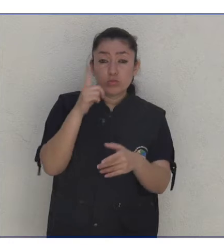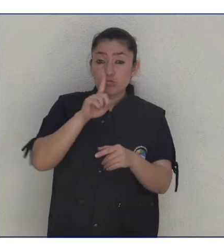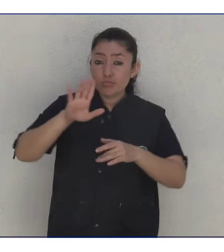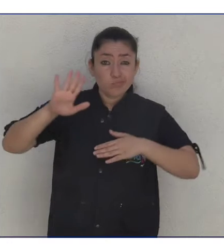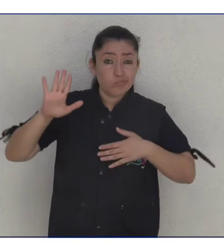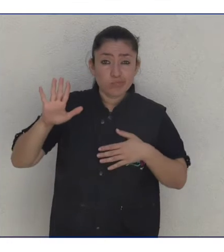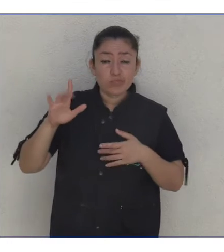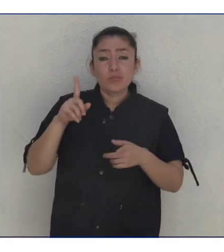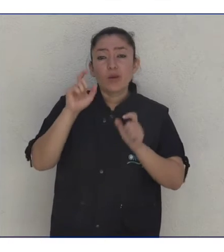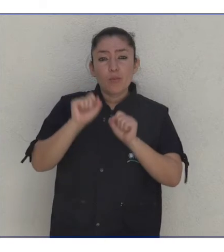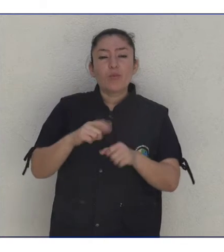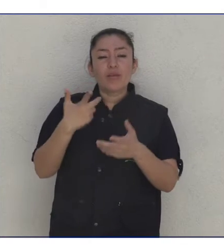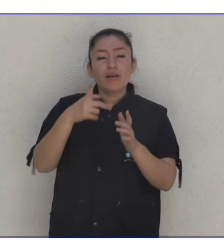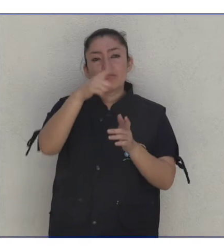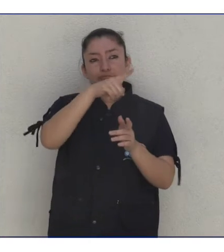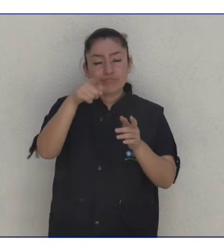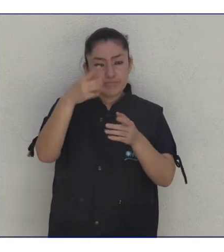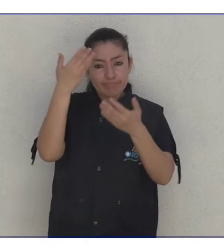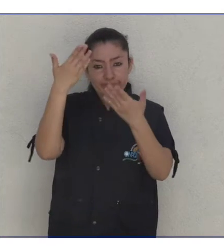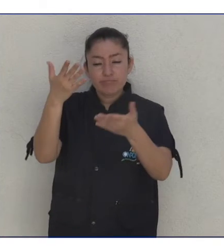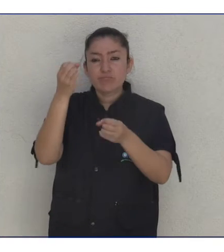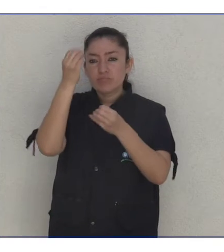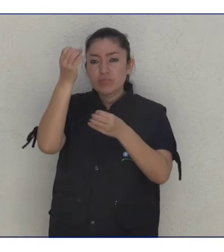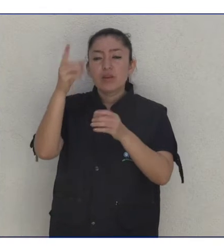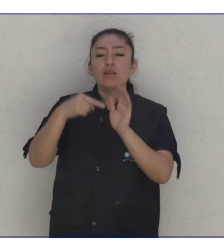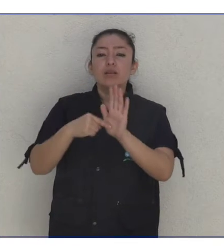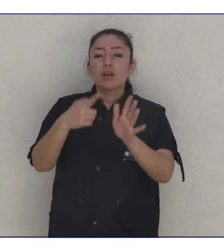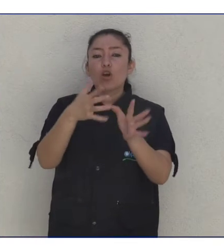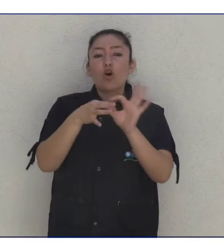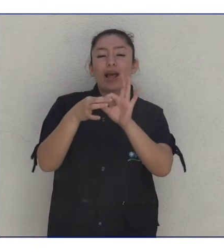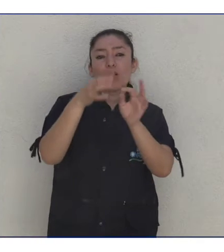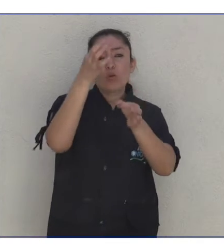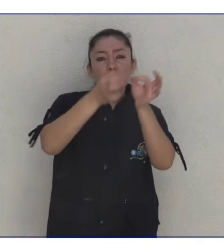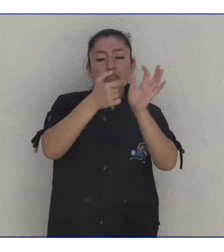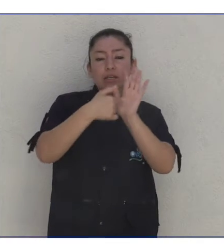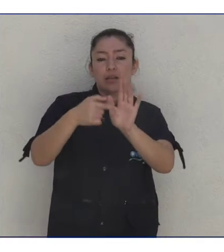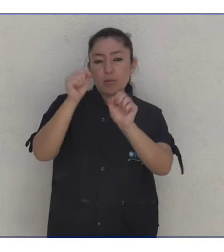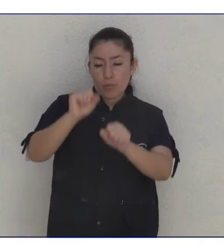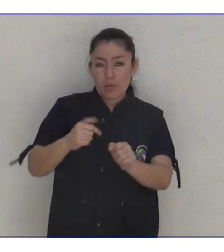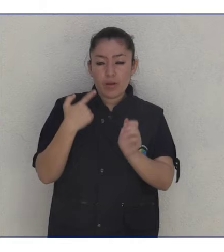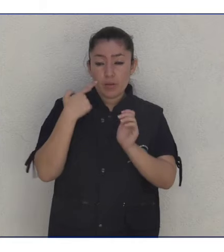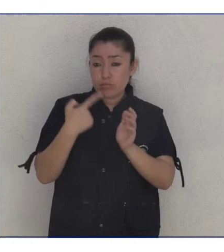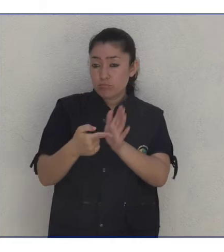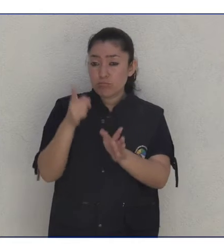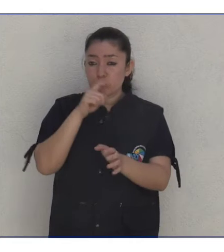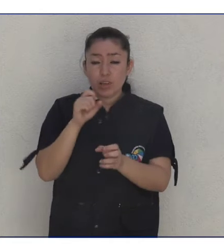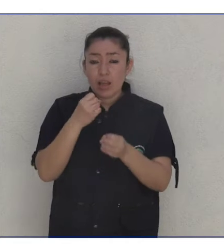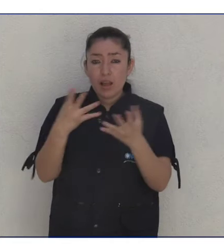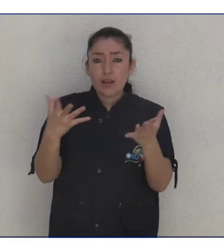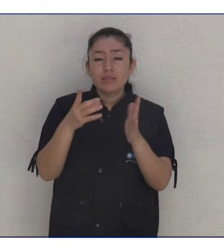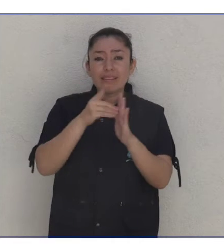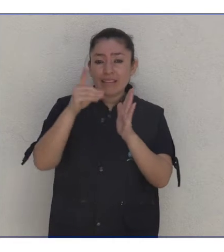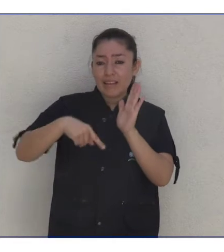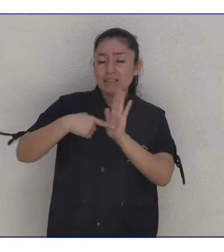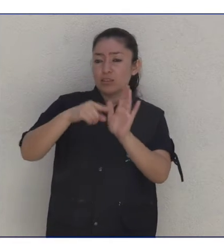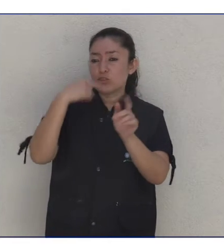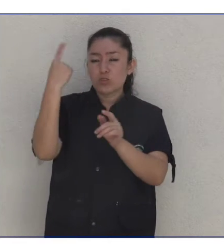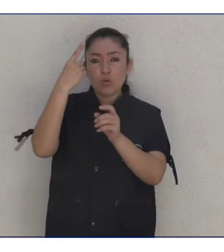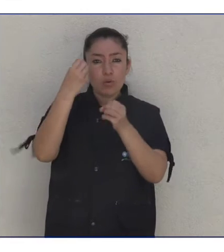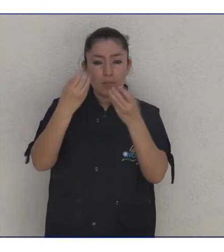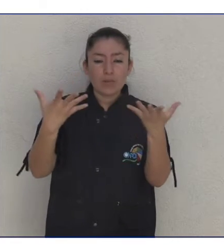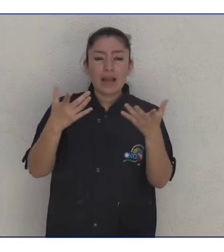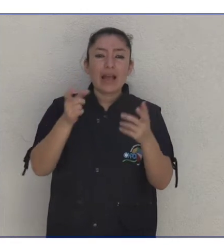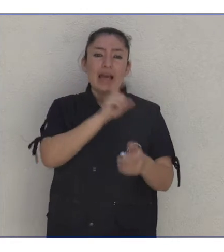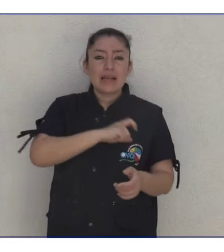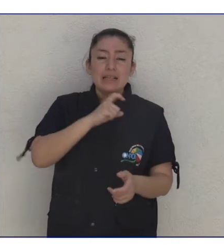incumplimiento, de certificar lo conducente ante el órgano jurisdiccional competente y sin perjuicio de dictarse todas aquellas medidas de carácter